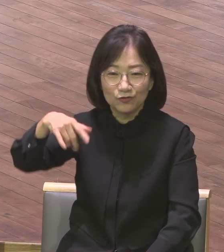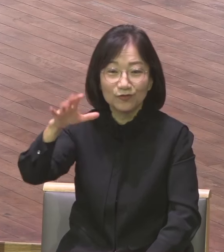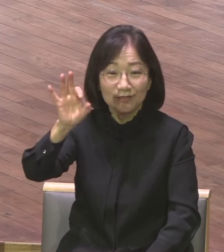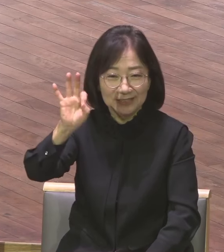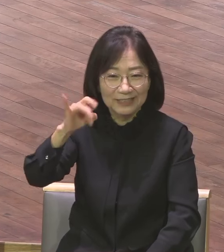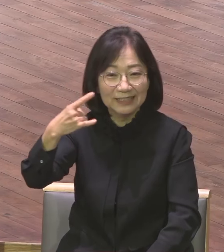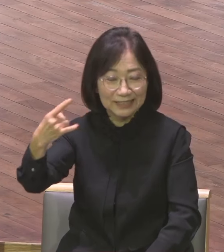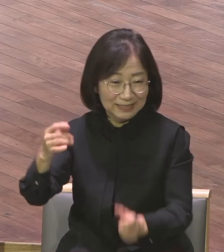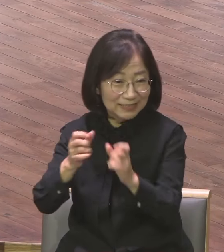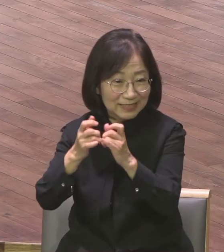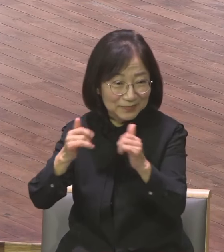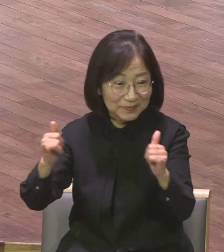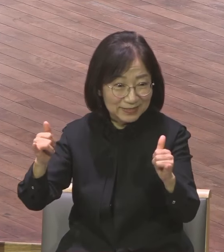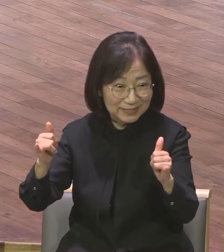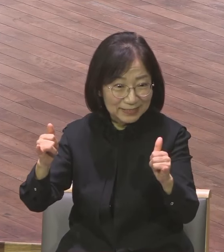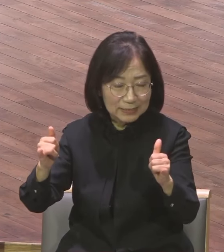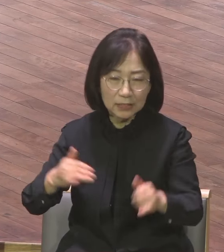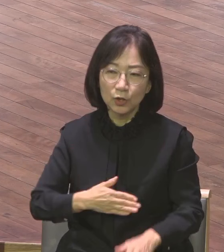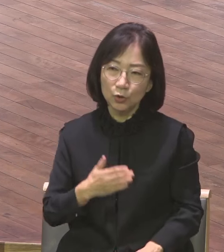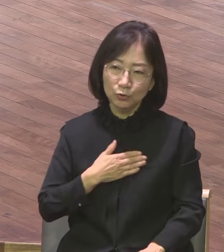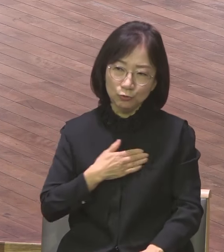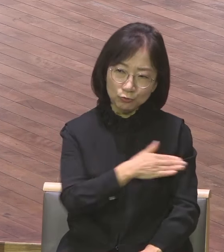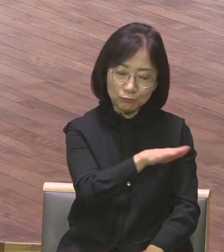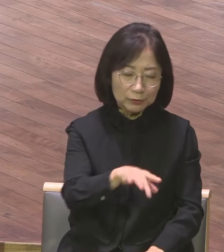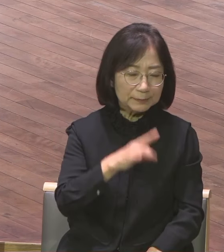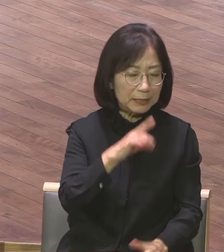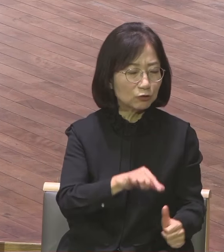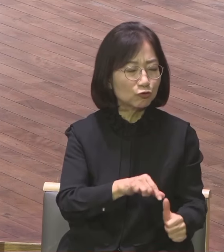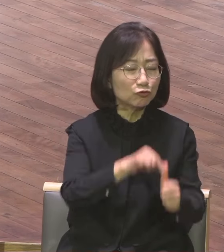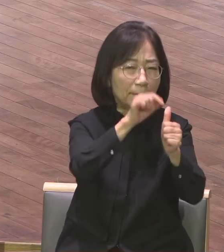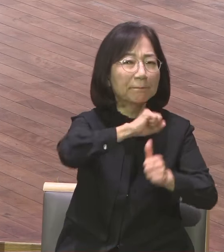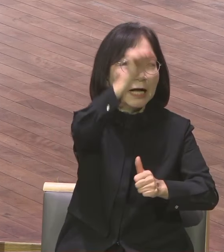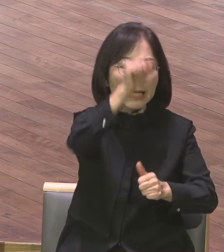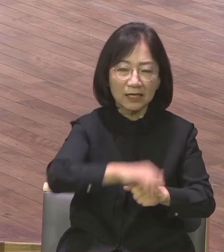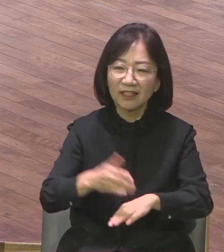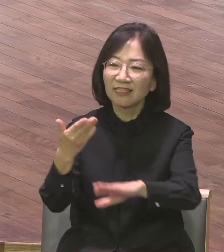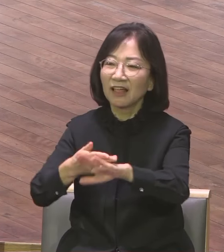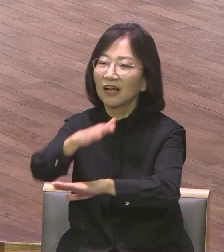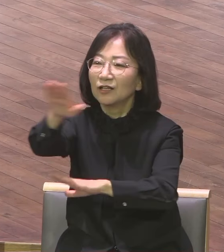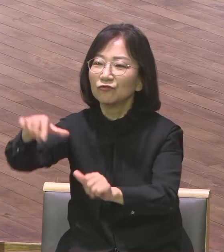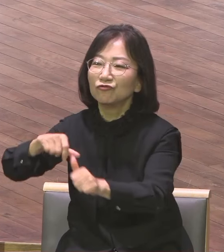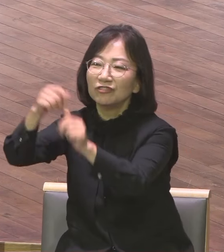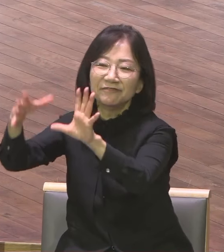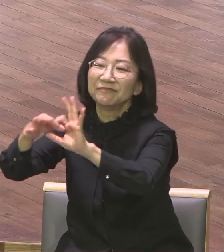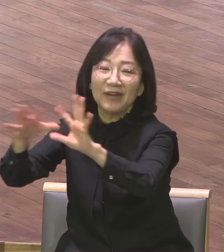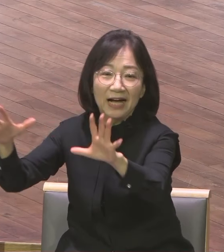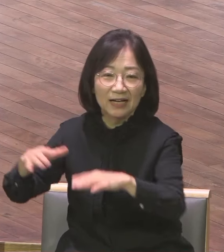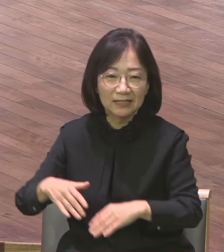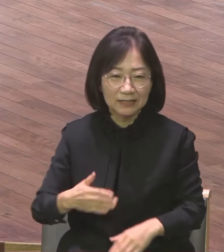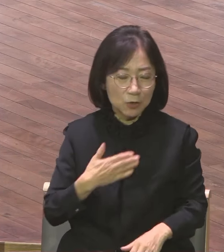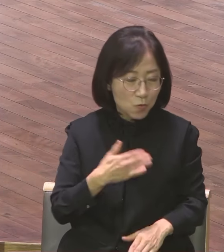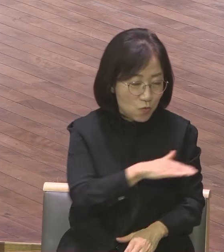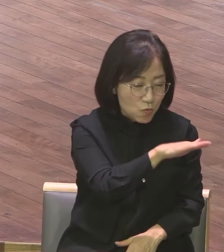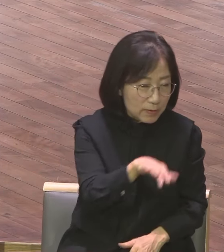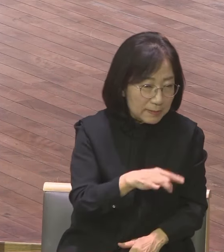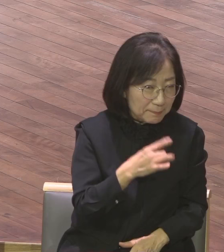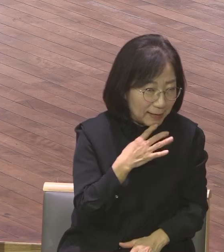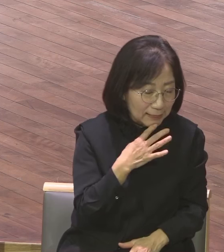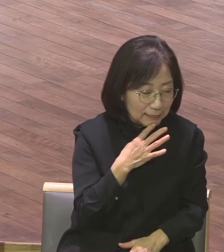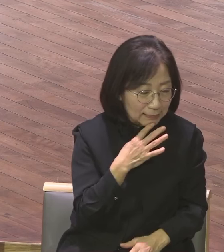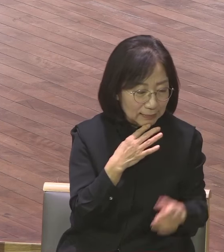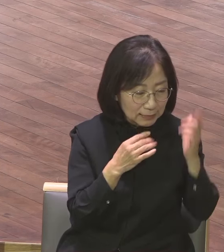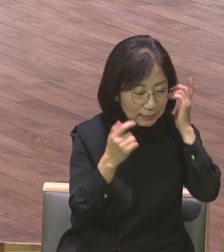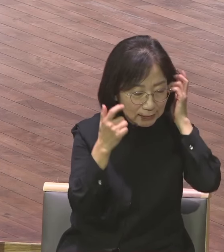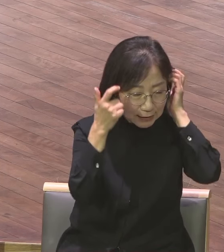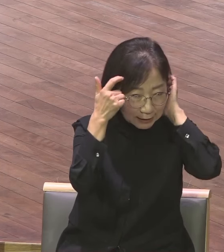영지주의자들은 저거들만 자신들만 구원받는다. 구원받는다고 그야말로 자기들만의 비밀스러운 영적